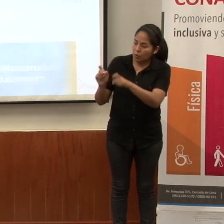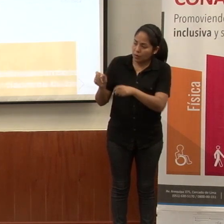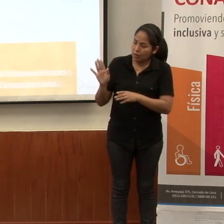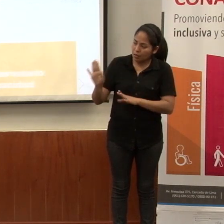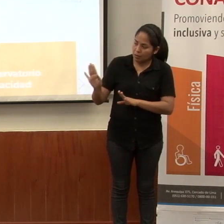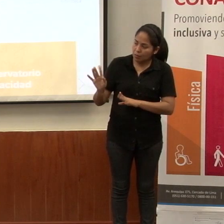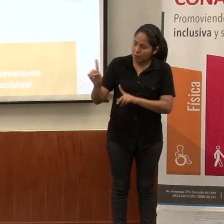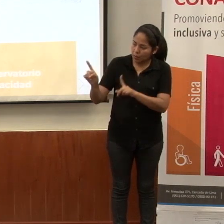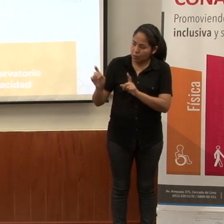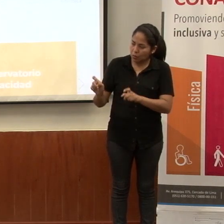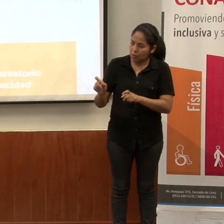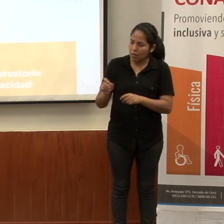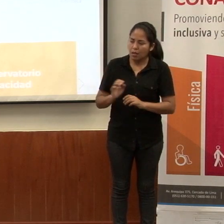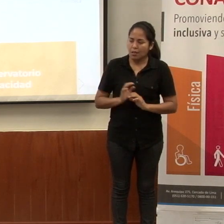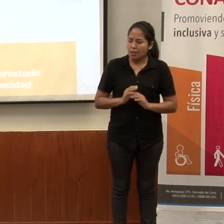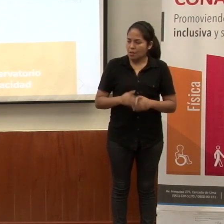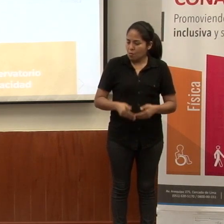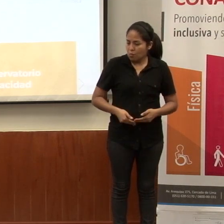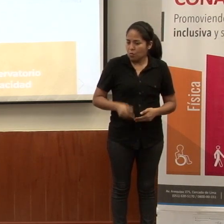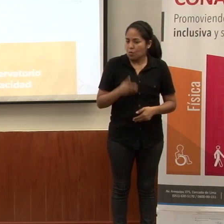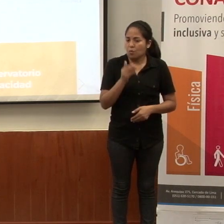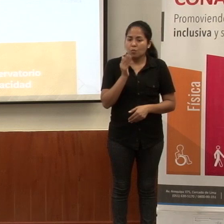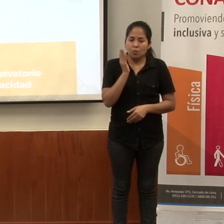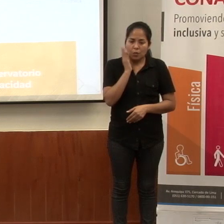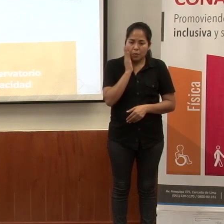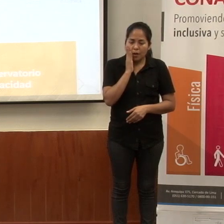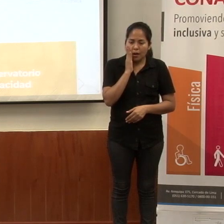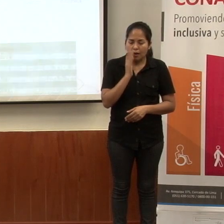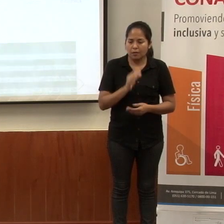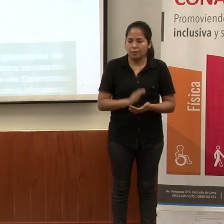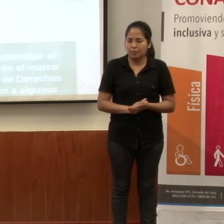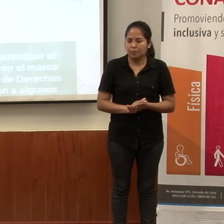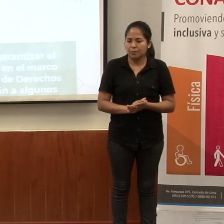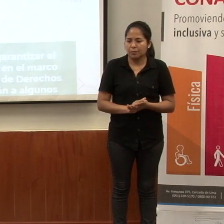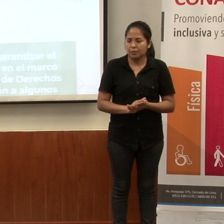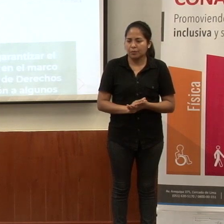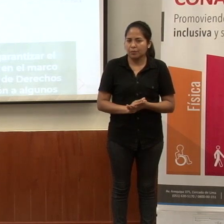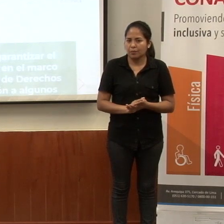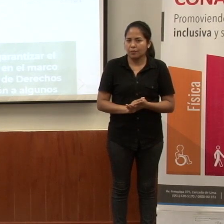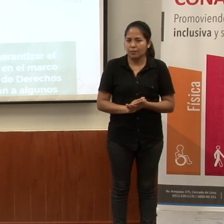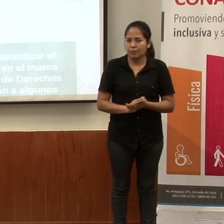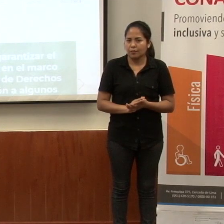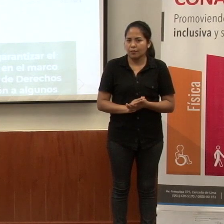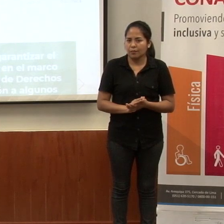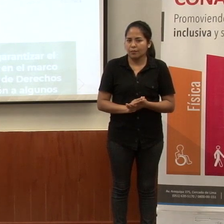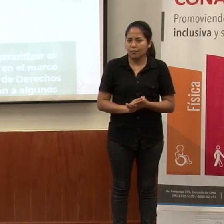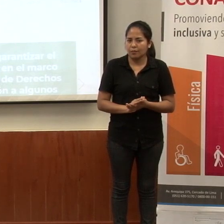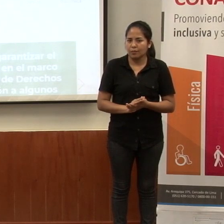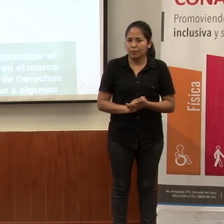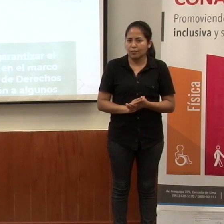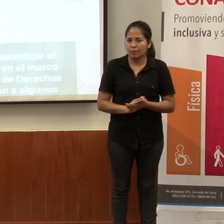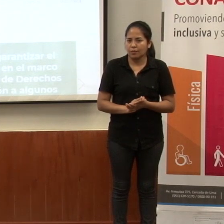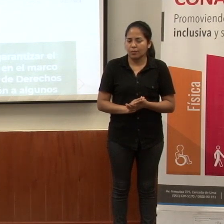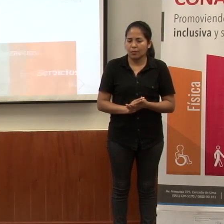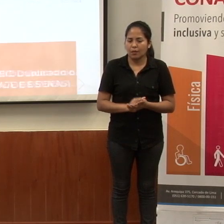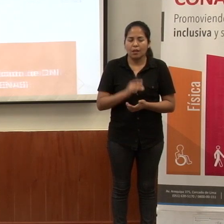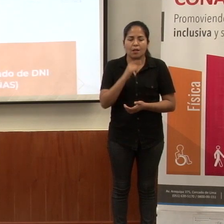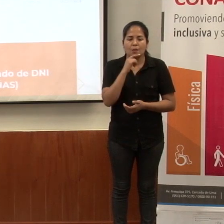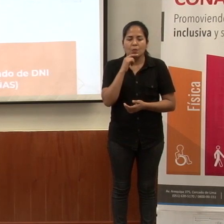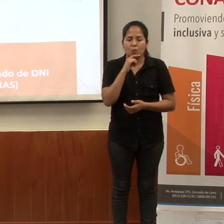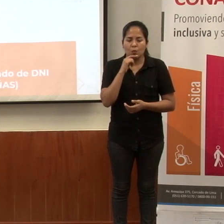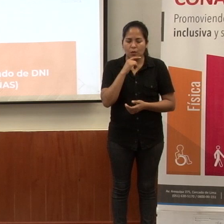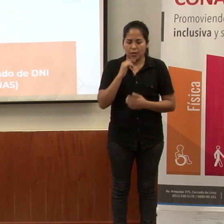¿Qué riesgo podría correr ese bebé? El hipertiroidismo no tiene el riesgo que tiene el hipotiroidismo en términos de lo